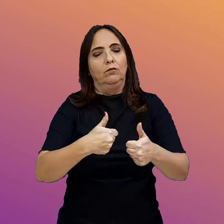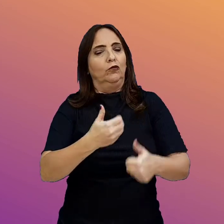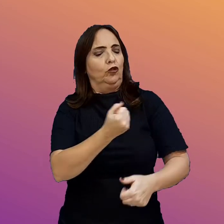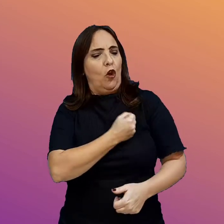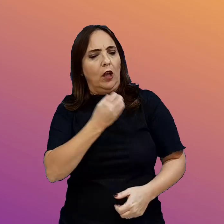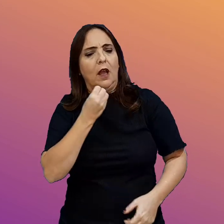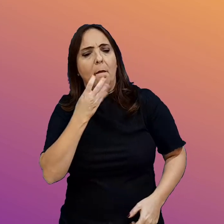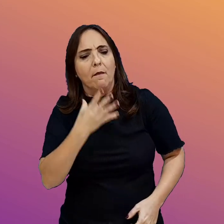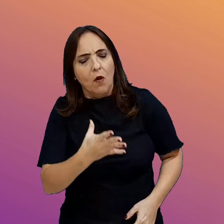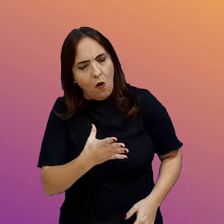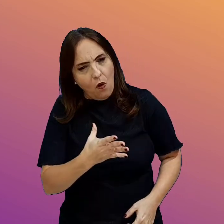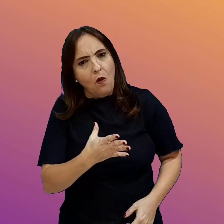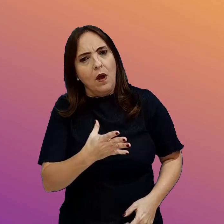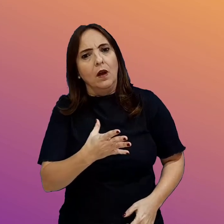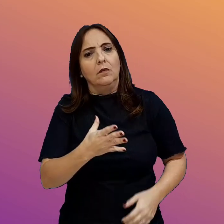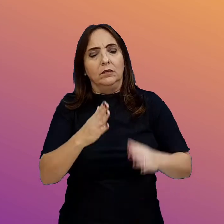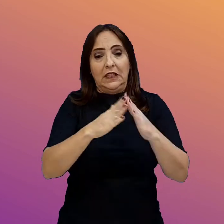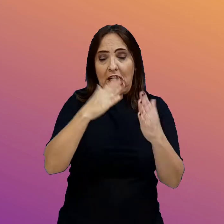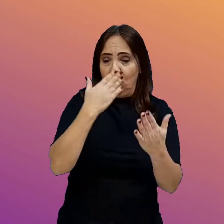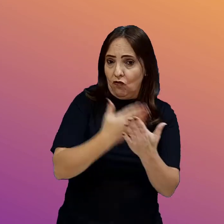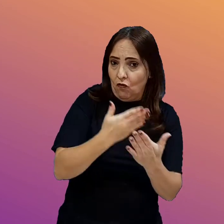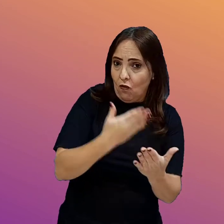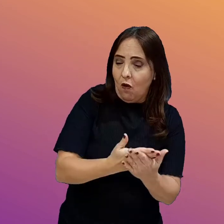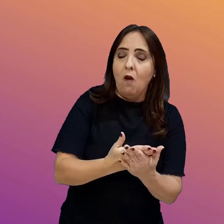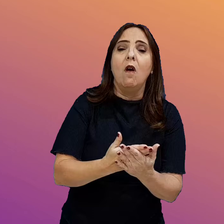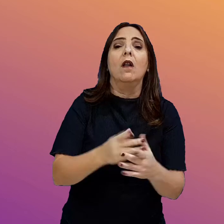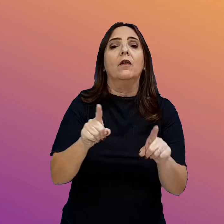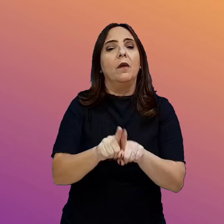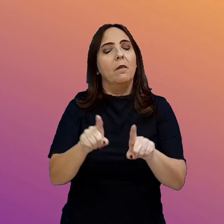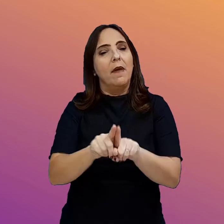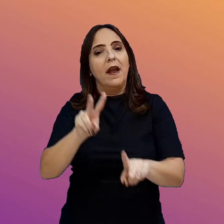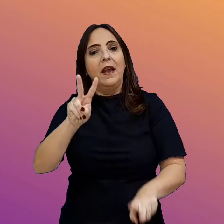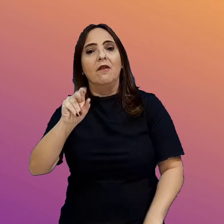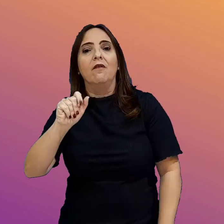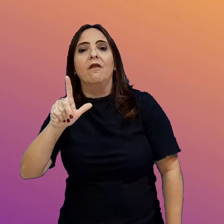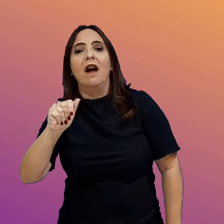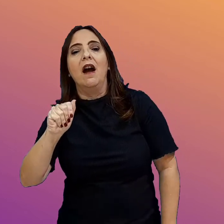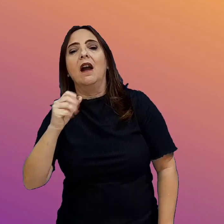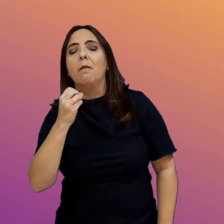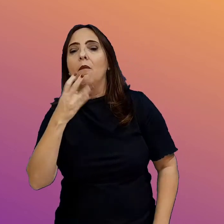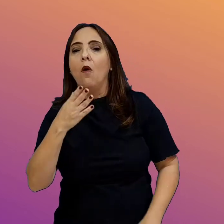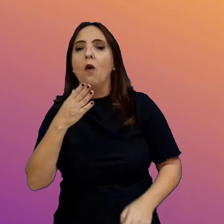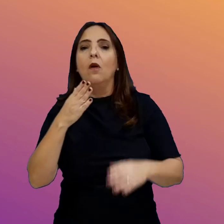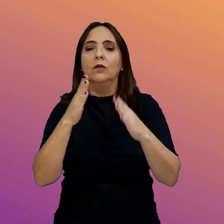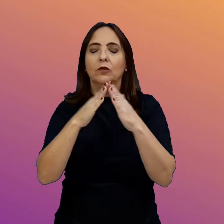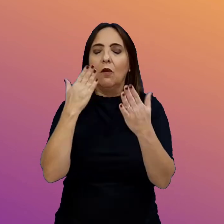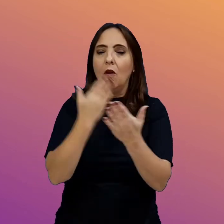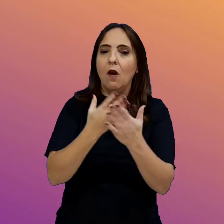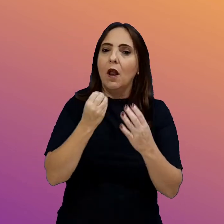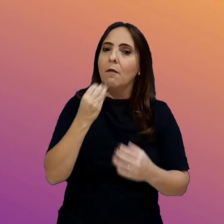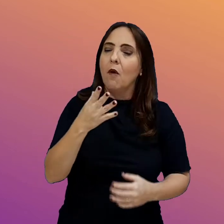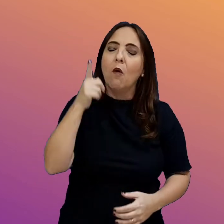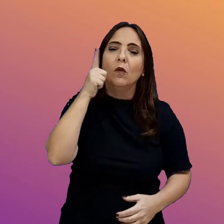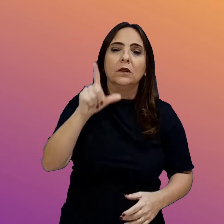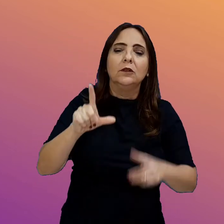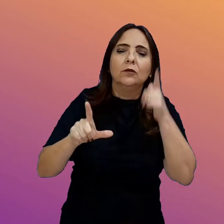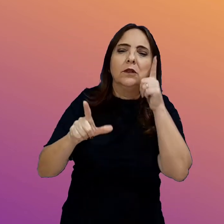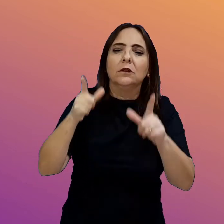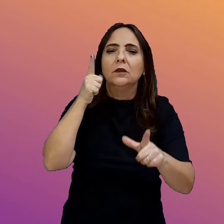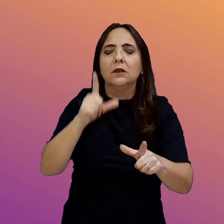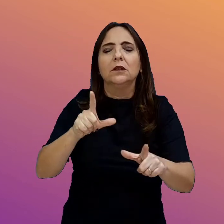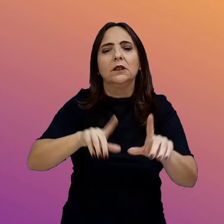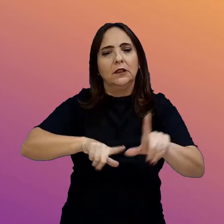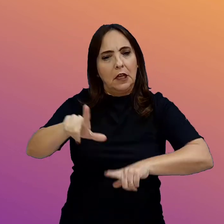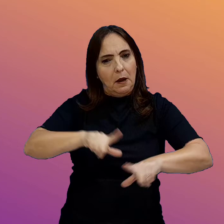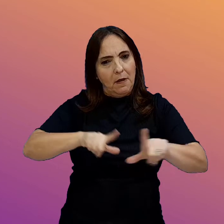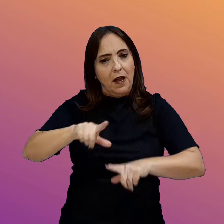que conseguir uma vaga numa boa instituição de ensino, você tem que fazer faculdade, você tem que conseguir emprego, você tem que